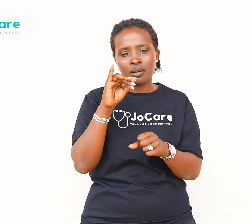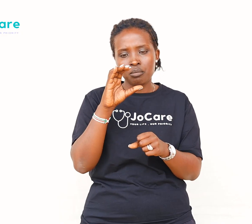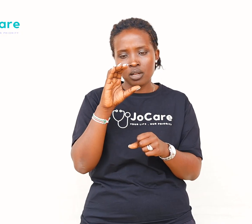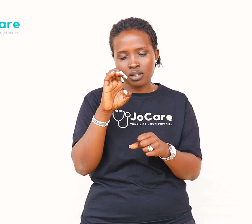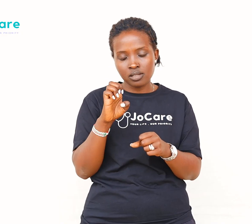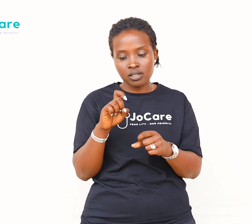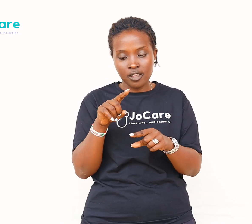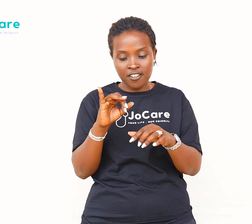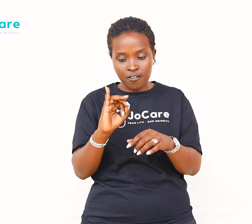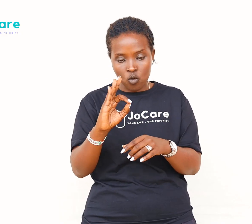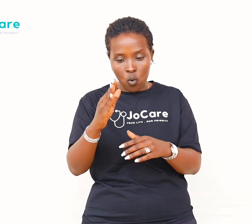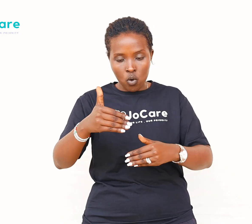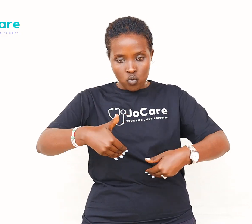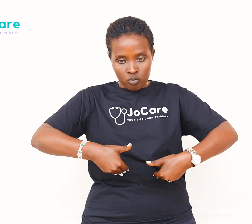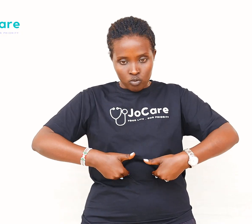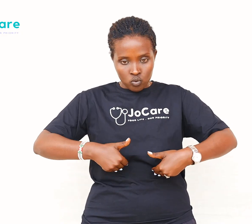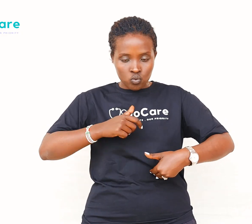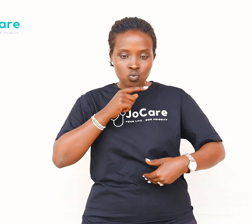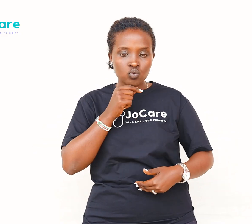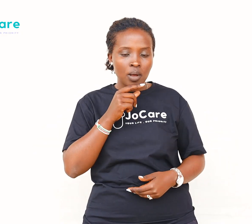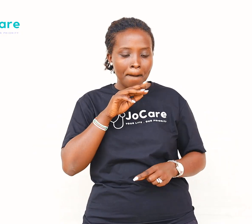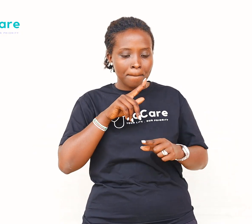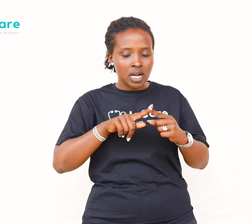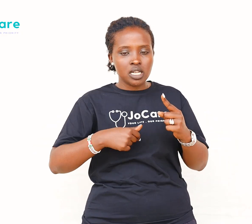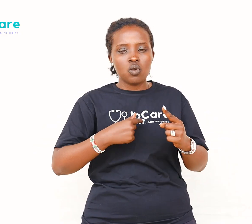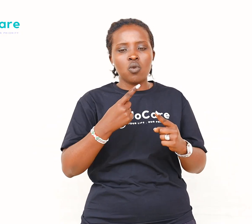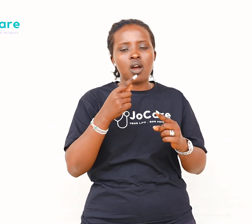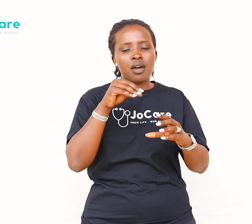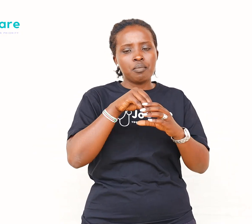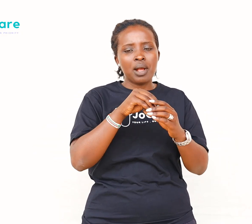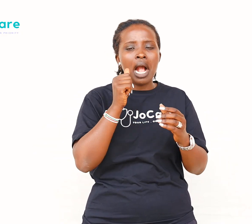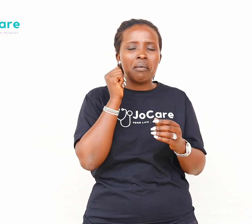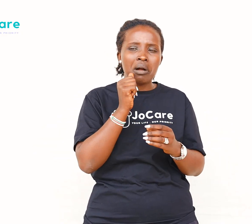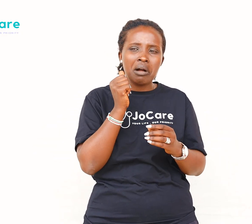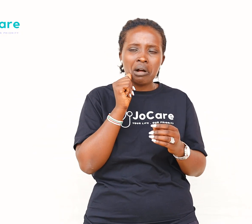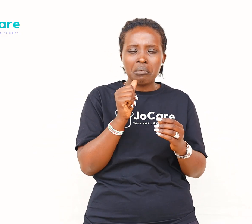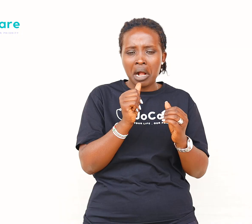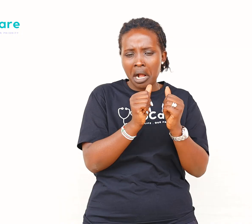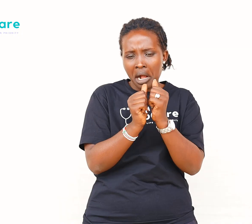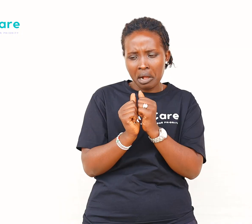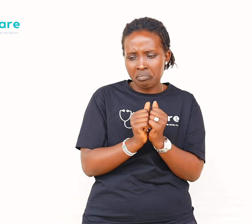umusore, ndizera ubana n'abakobwa, usibye no kubana nabo